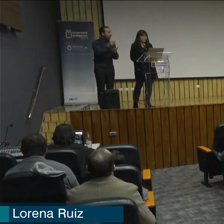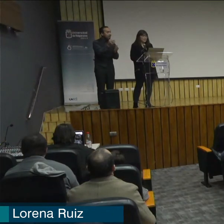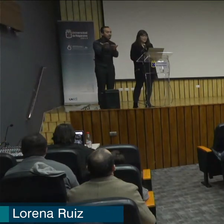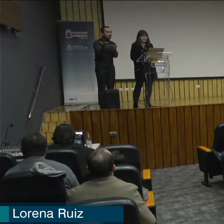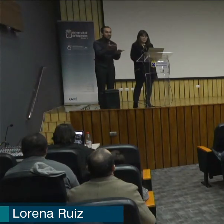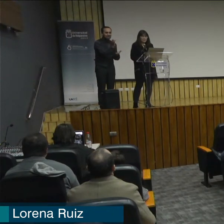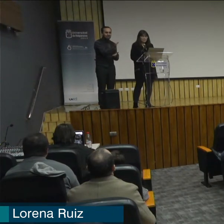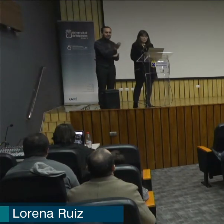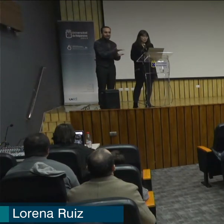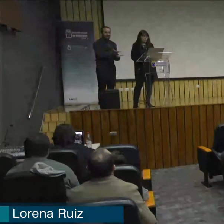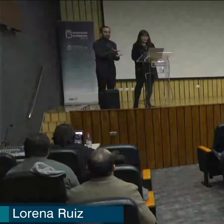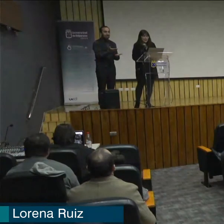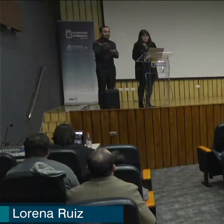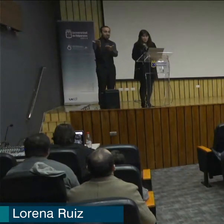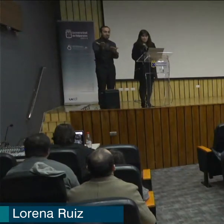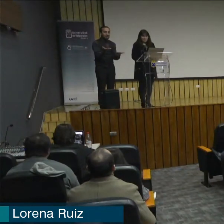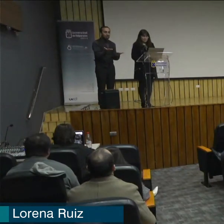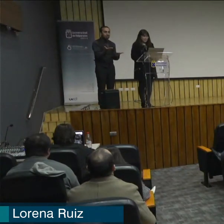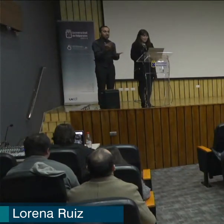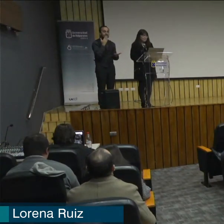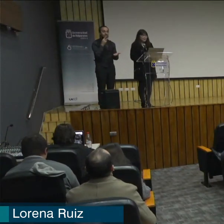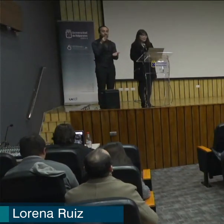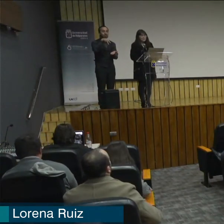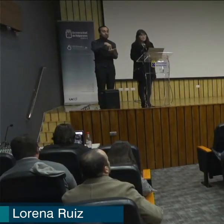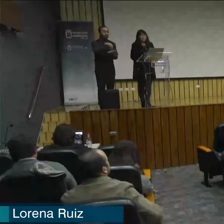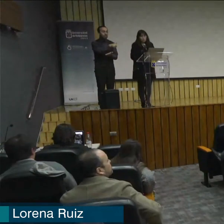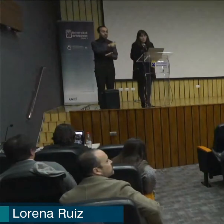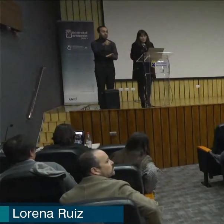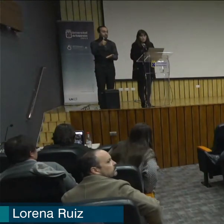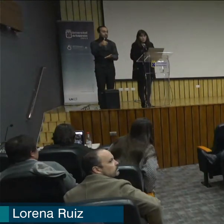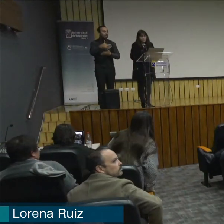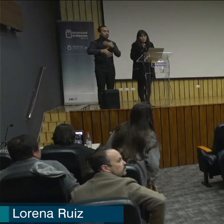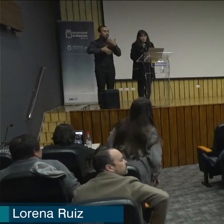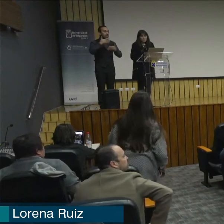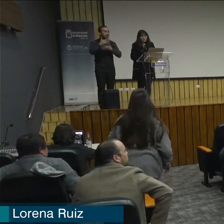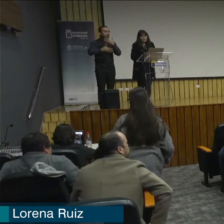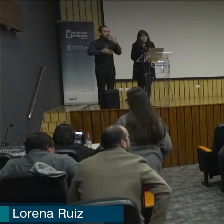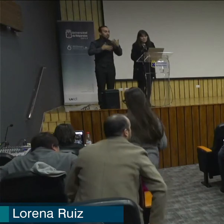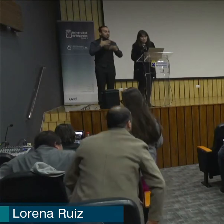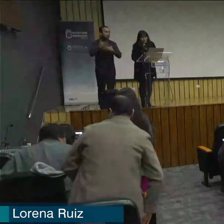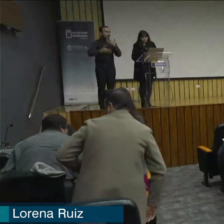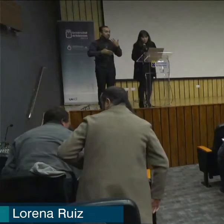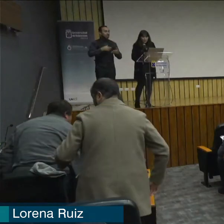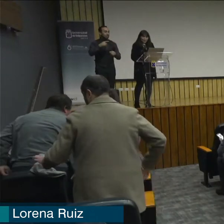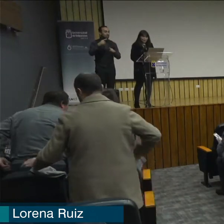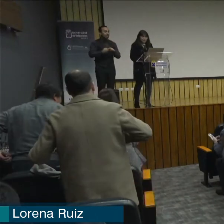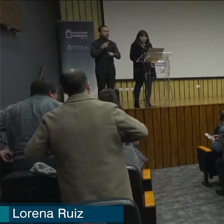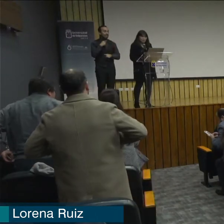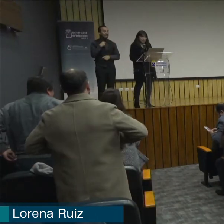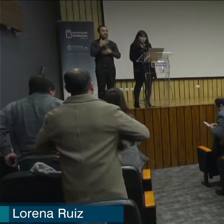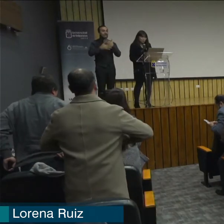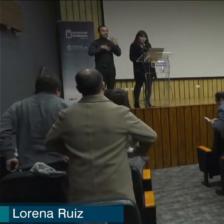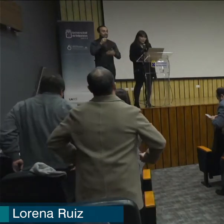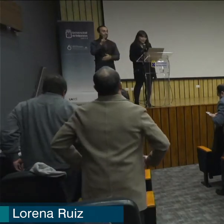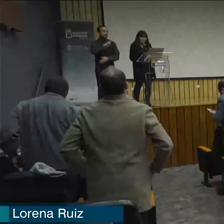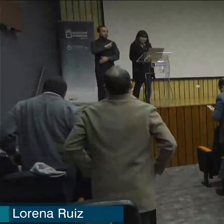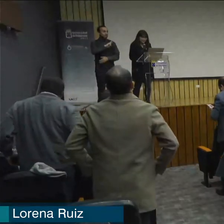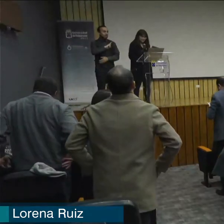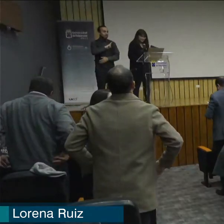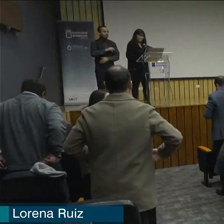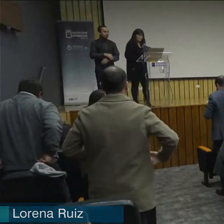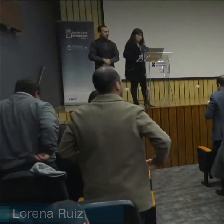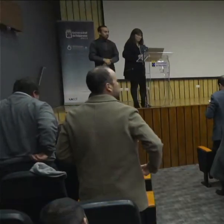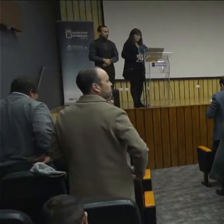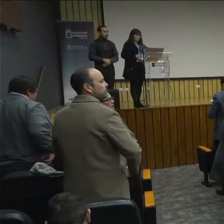oliva monkeyber les invitamos a ponerse de pie para la interpretación del himno de nuestra Universidad de Valparaíso a cargo de la agrupación musical de